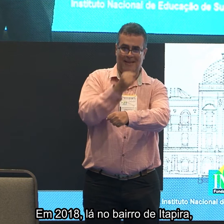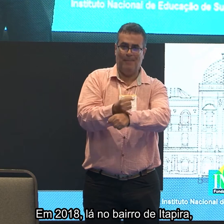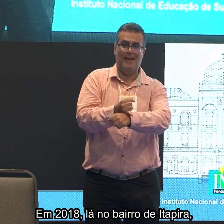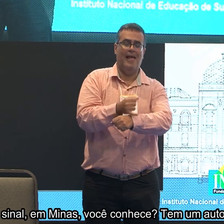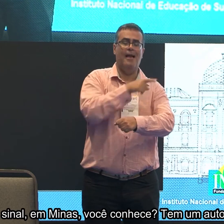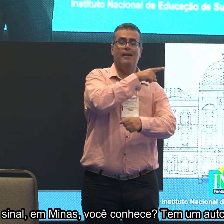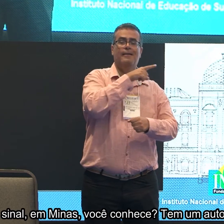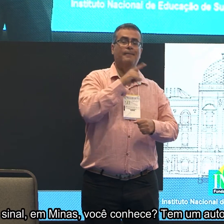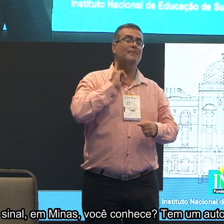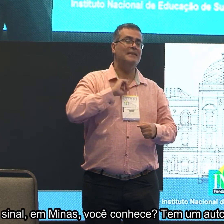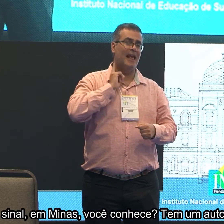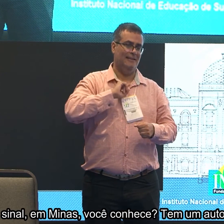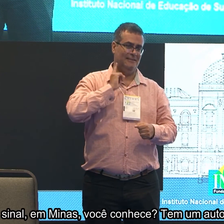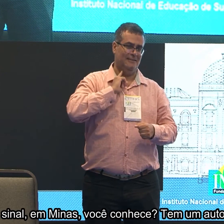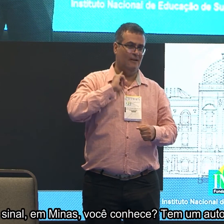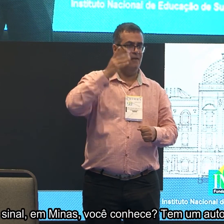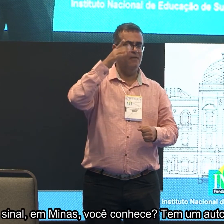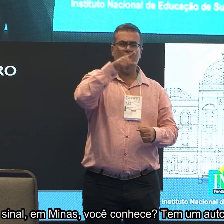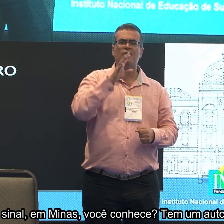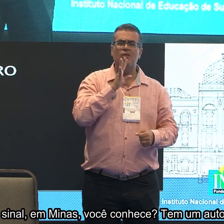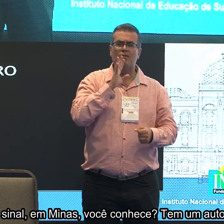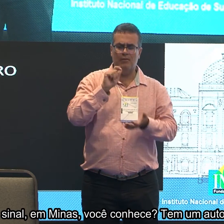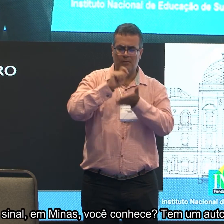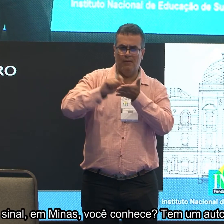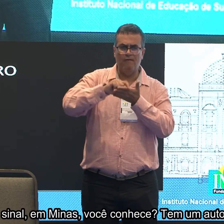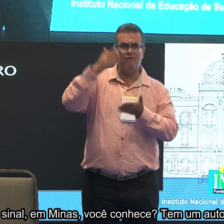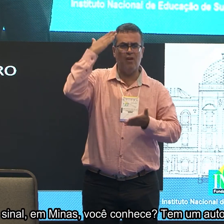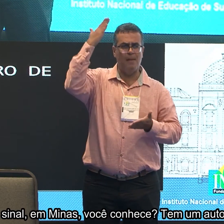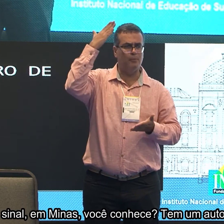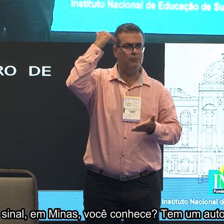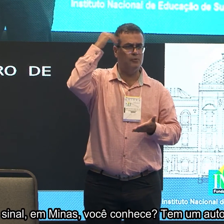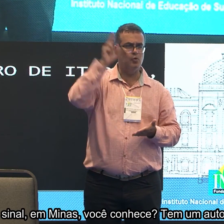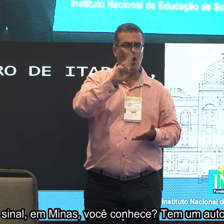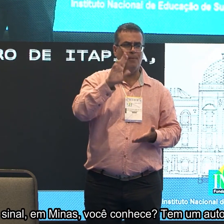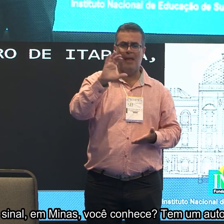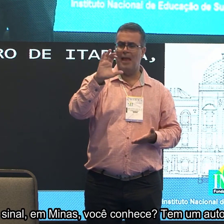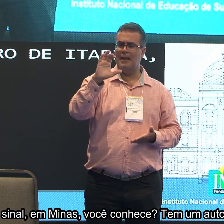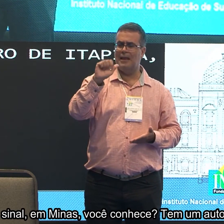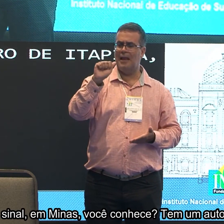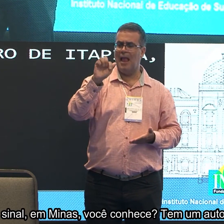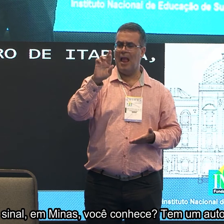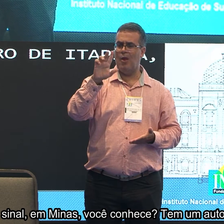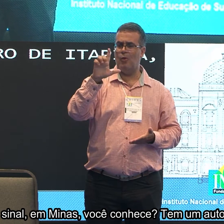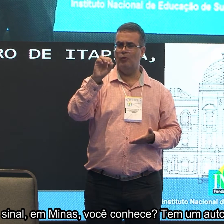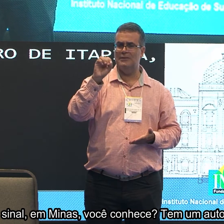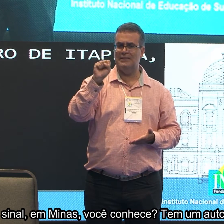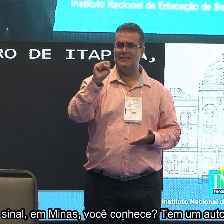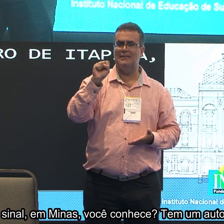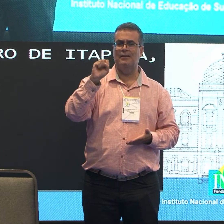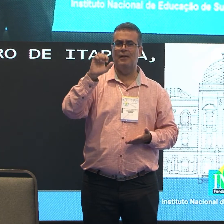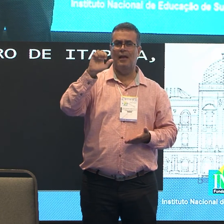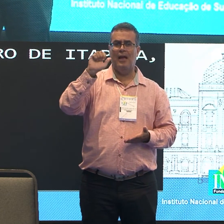Itapira, esse é o sinal, em Minas. Você conhece? Tem um autor famoso,